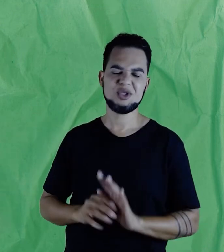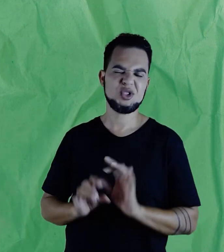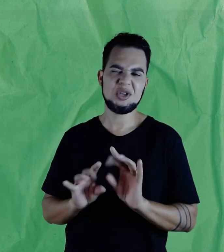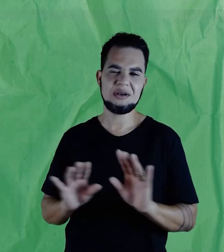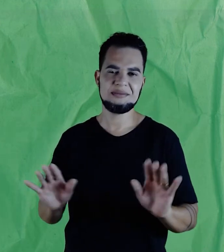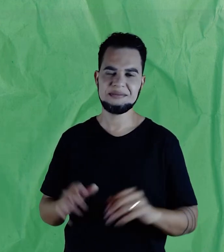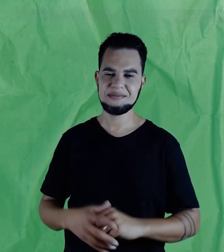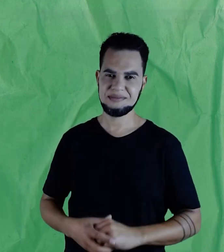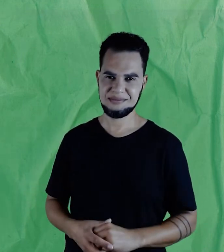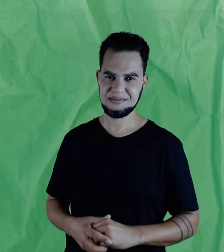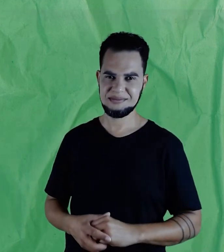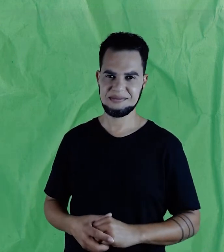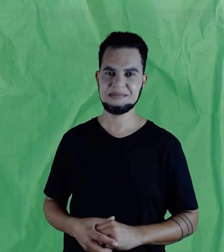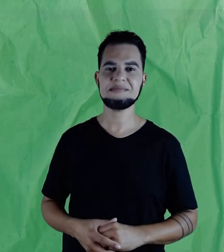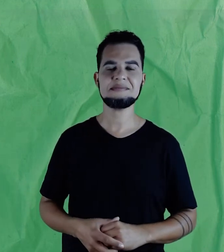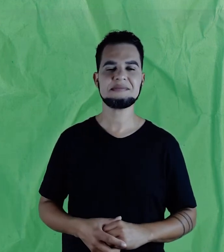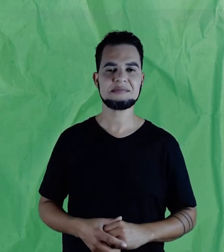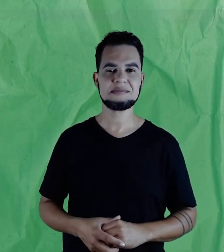tá?